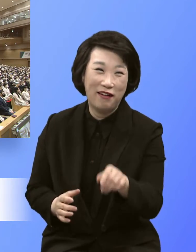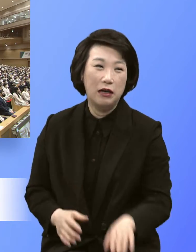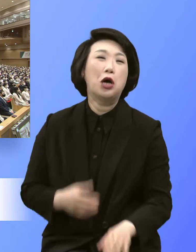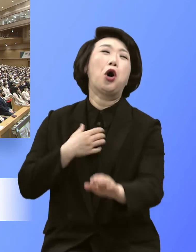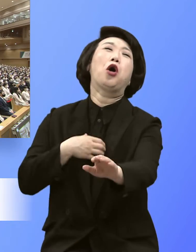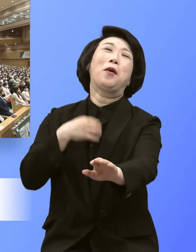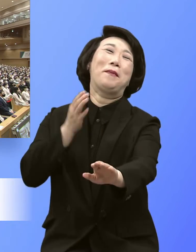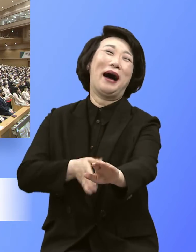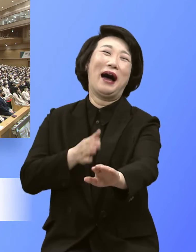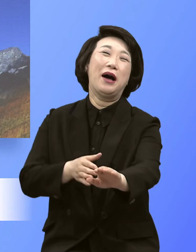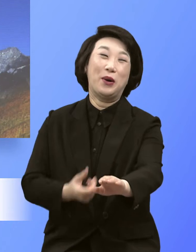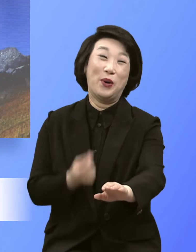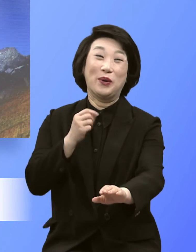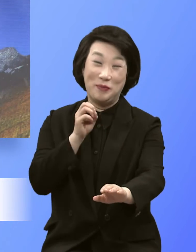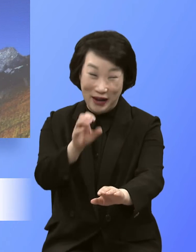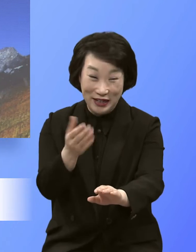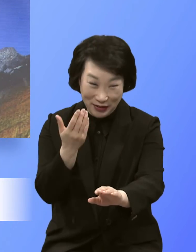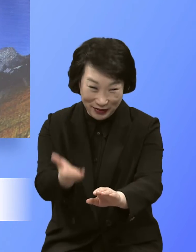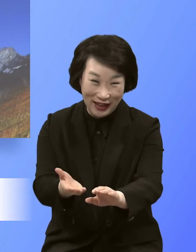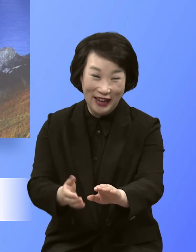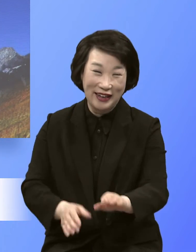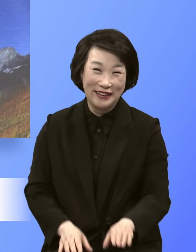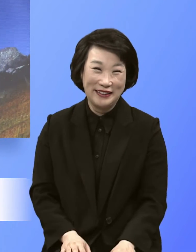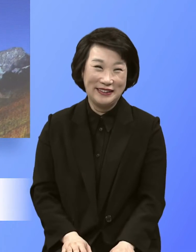걱정하지 마. 곧 얘기해 줄게.